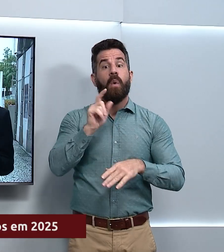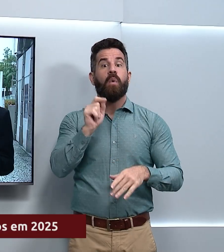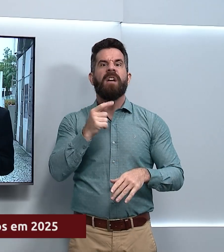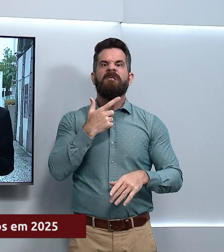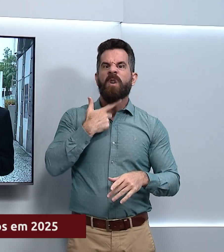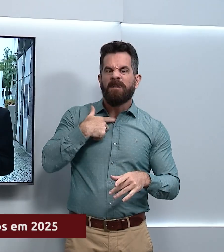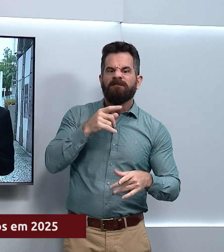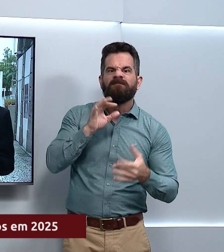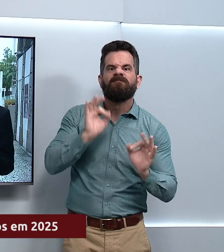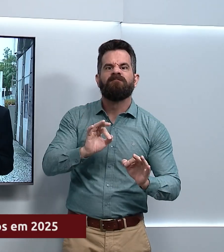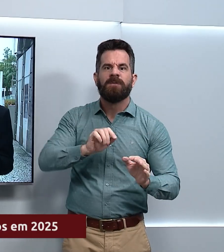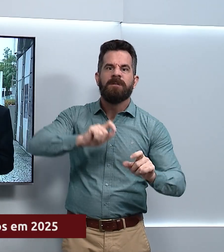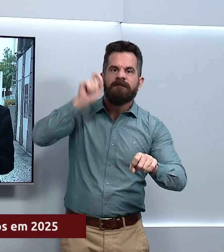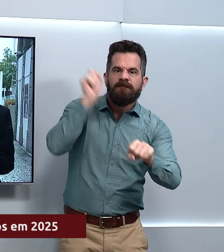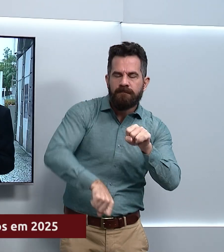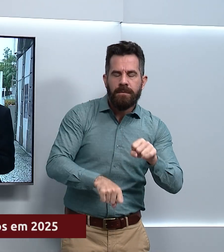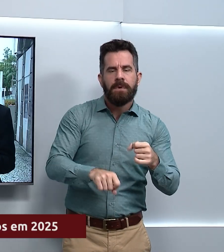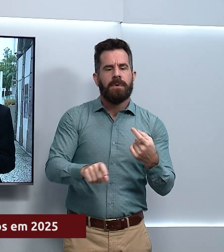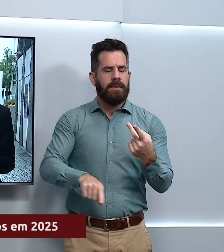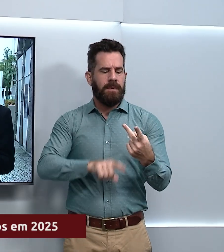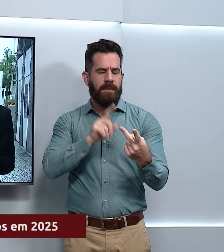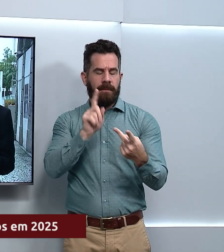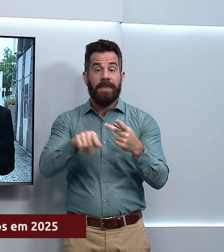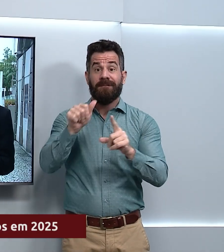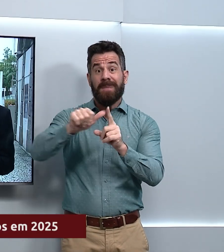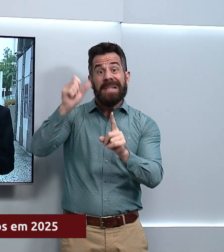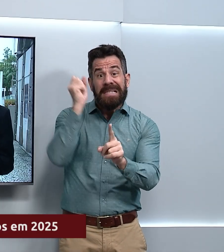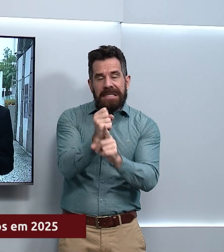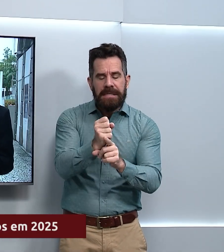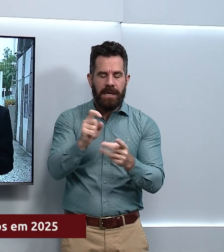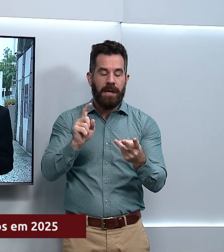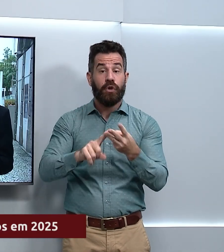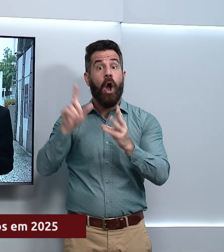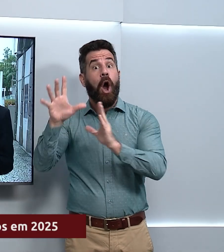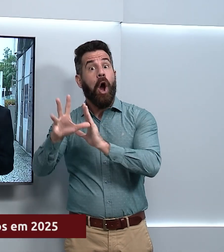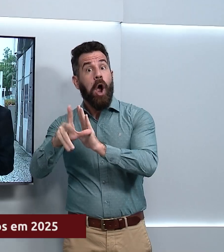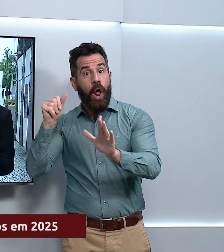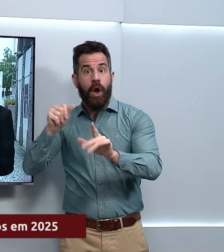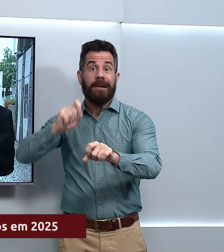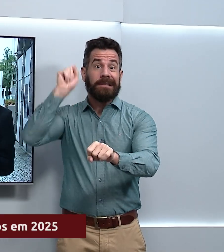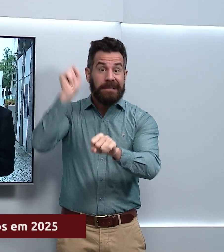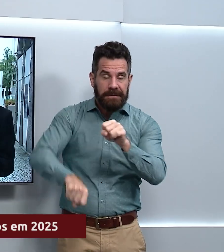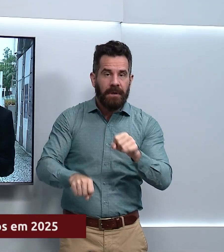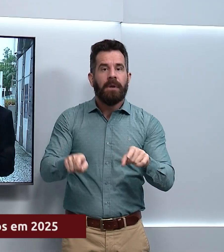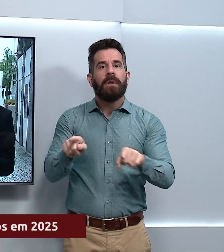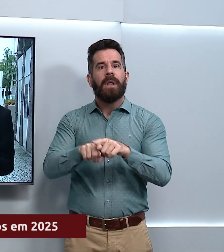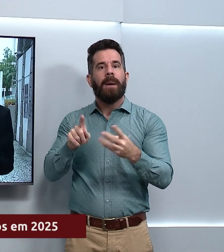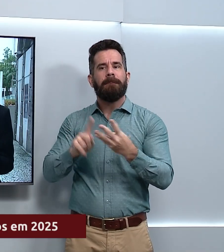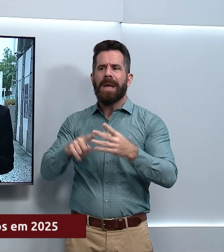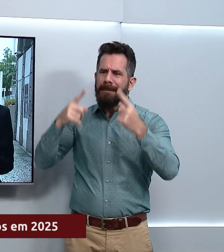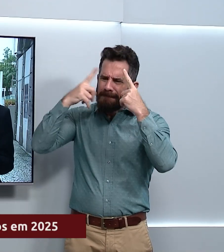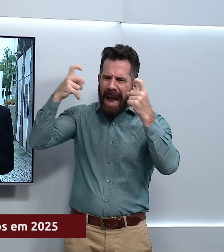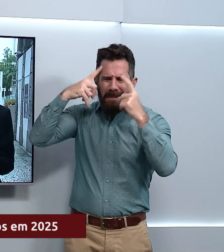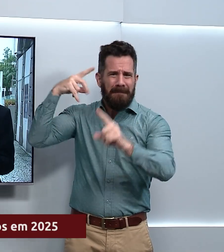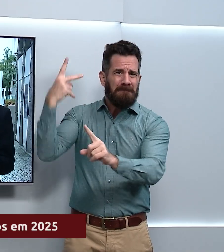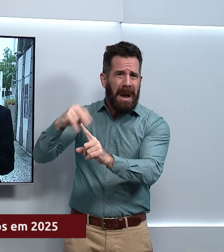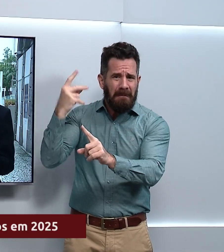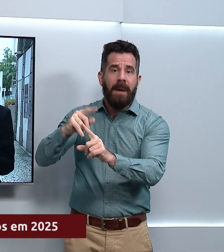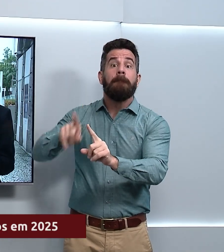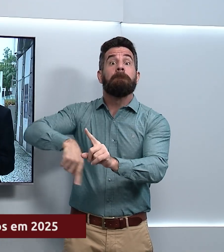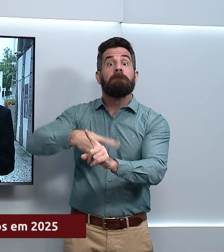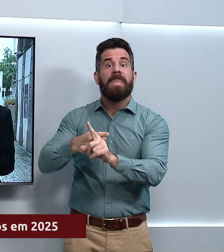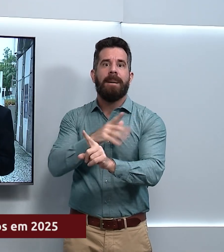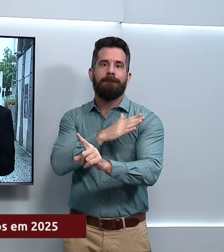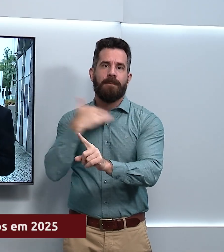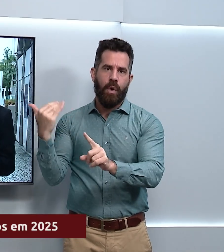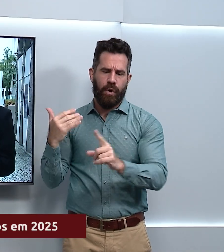intenção de matar, feminicídios, latrocínios e lesões seguidas de morte. A queda acumulada no número de